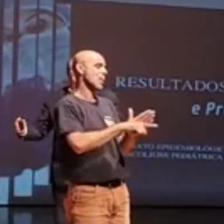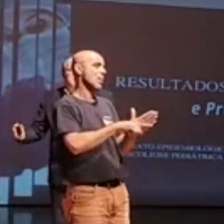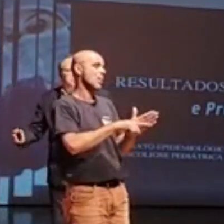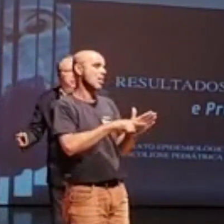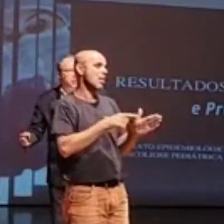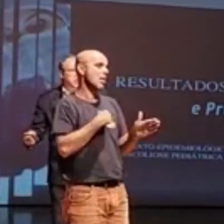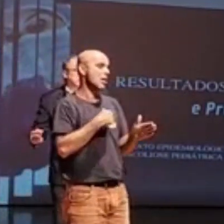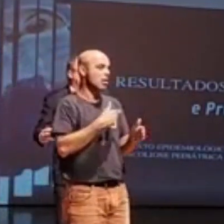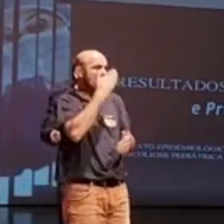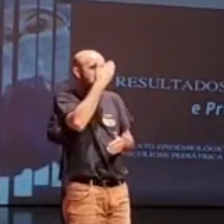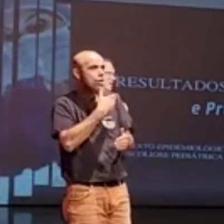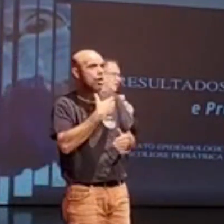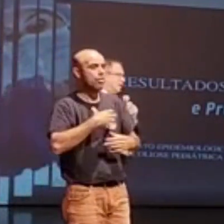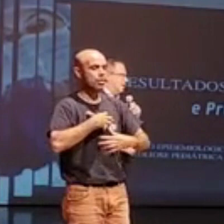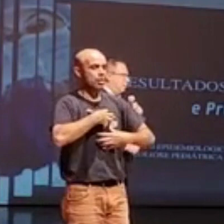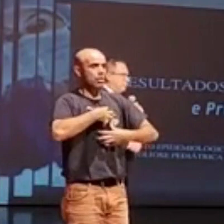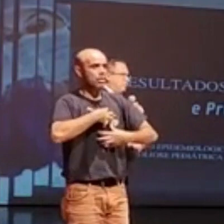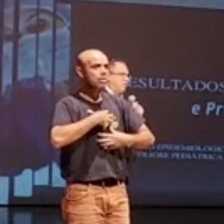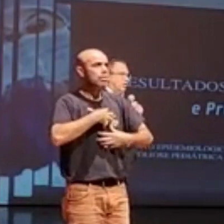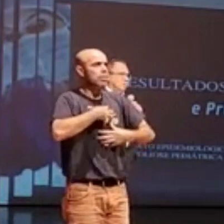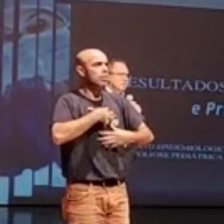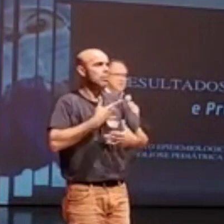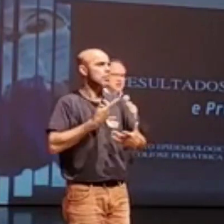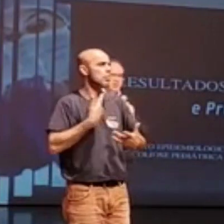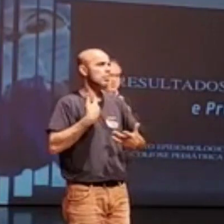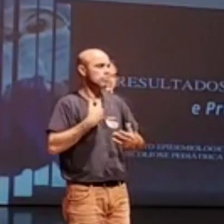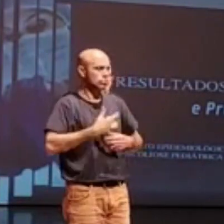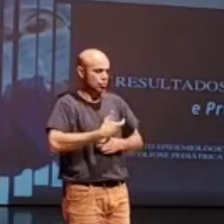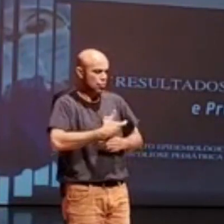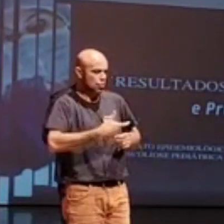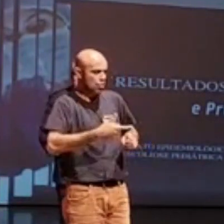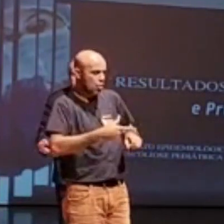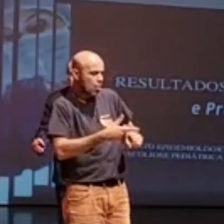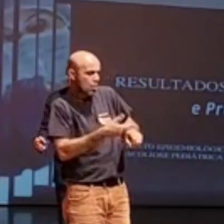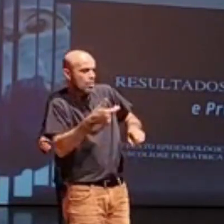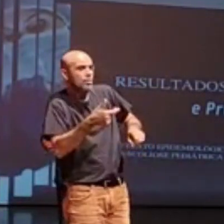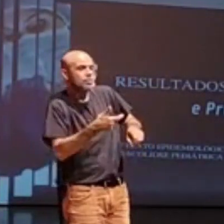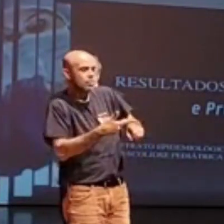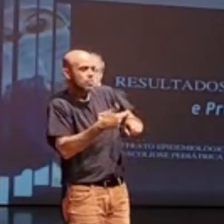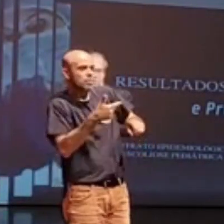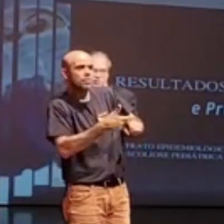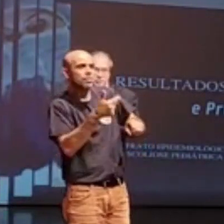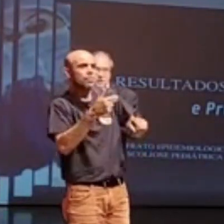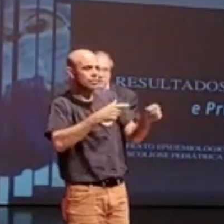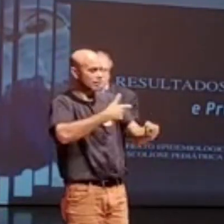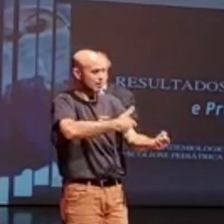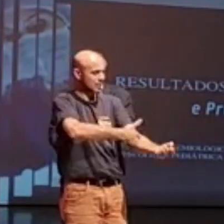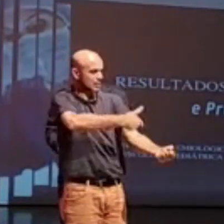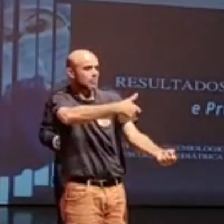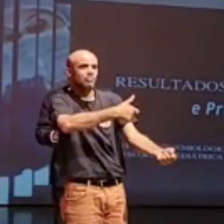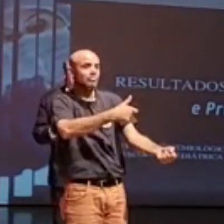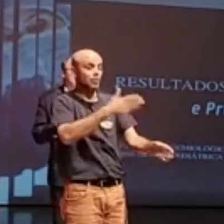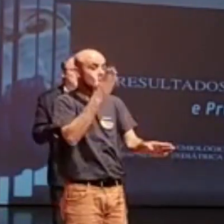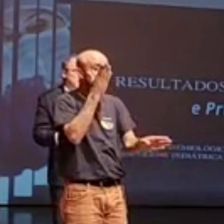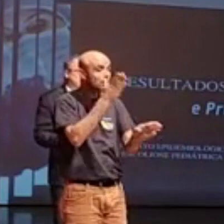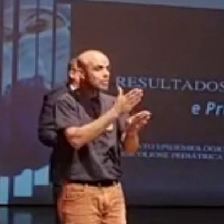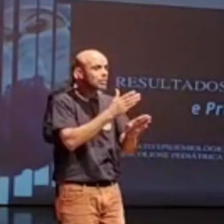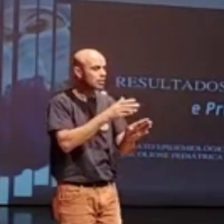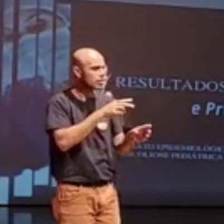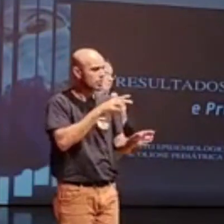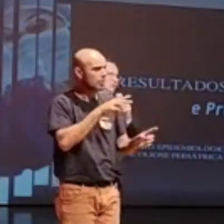função respiratória, ou biópsia, ou exame de sangue para fazer o diagnóstico. O diagnóstico